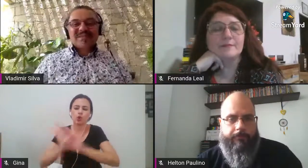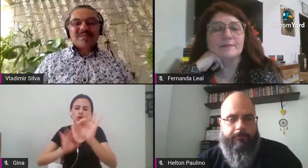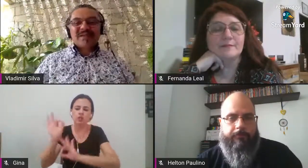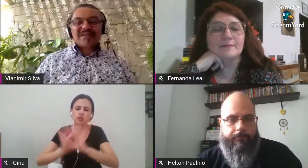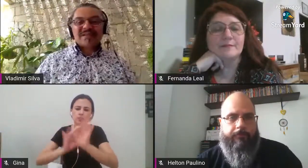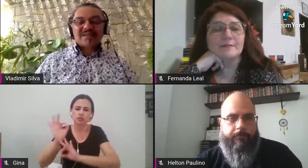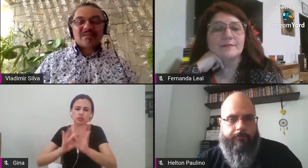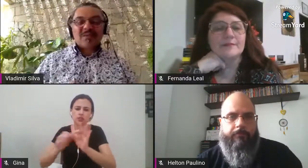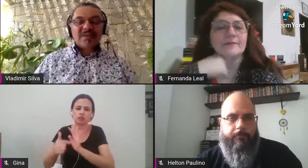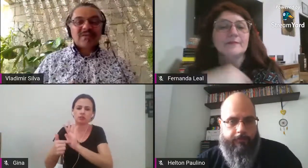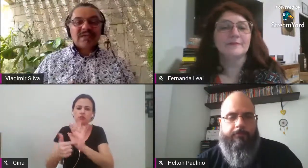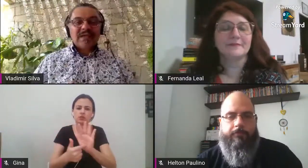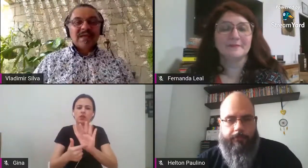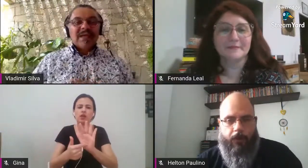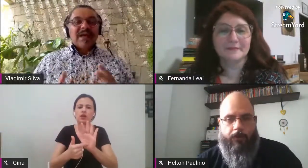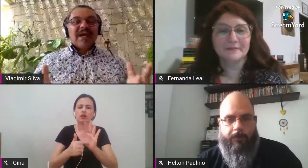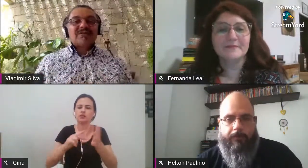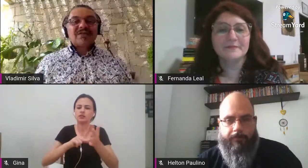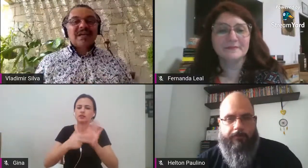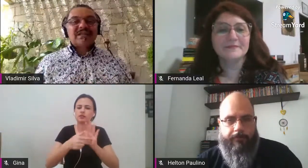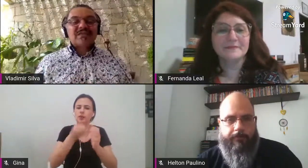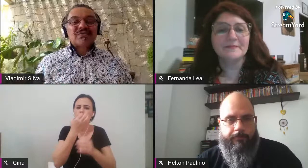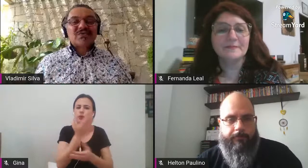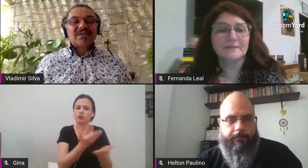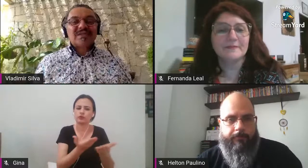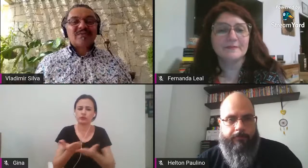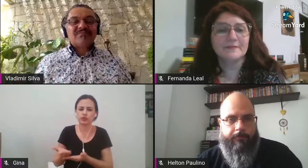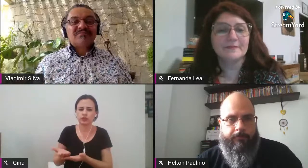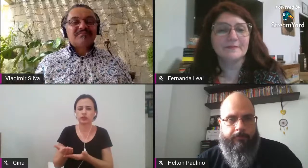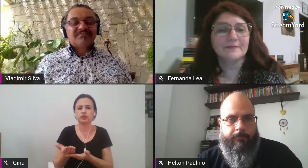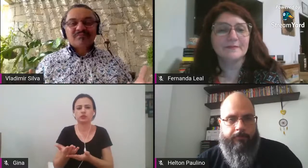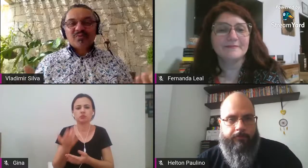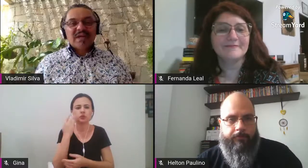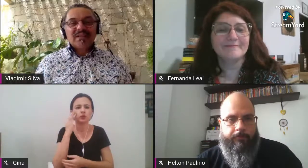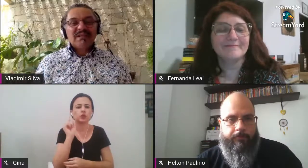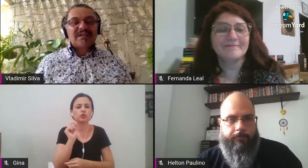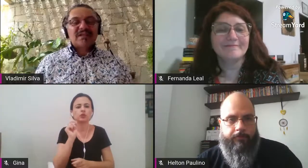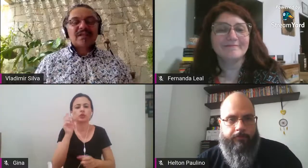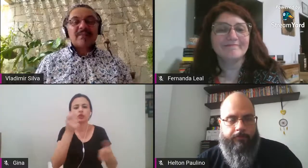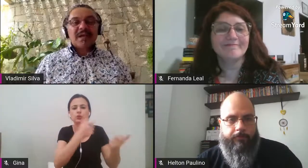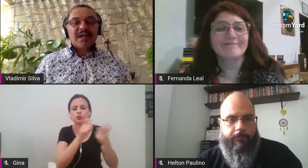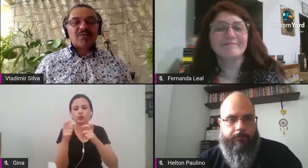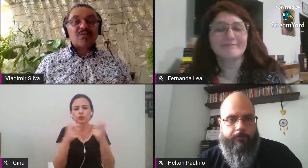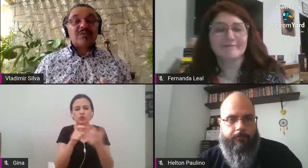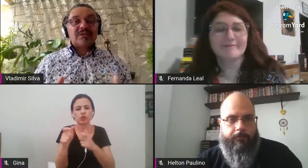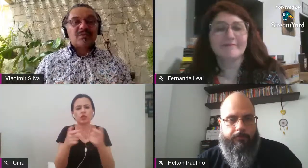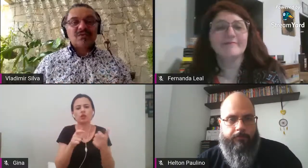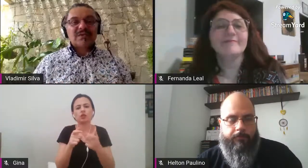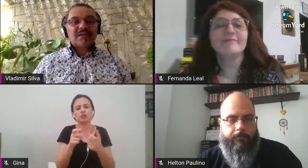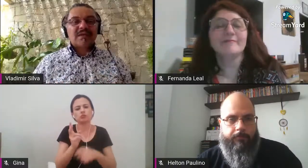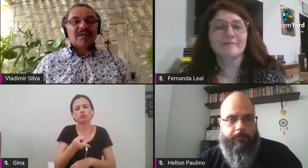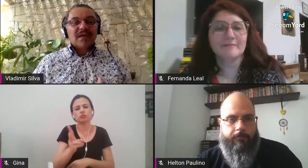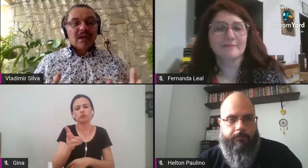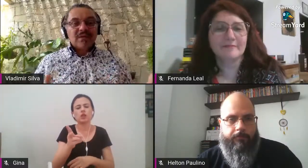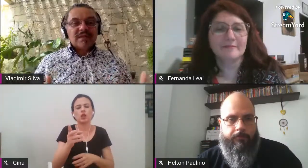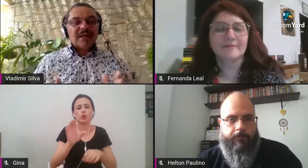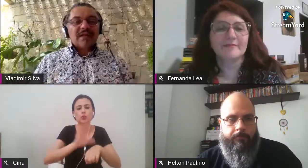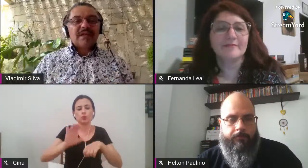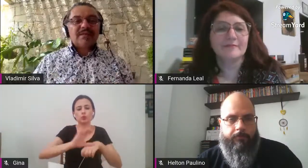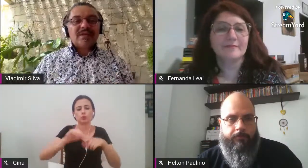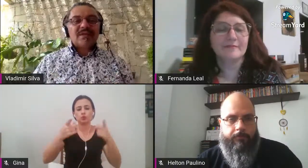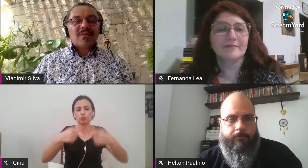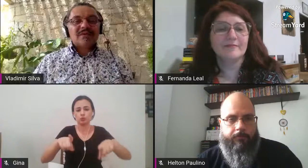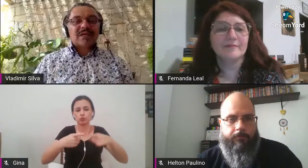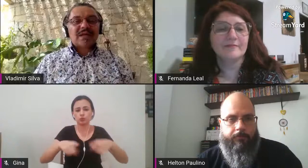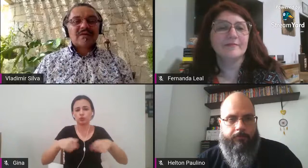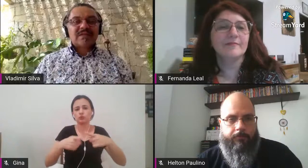renovação das esperanças nesse momento, né? Acho que as discussões são por aí, a gente está aberto, o curso de música, a unidade de